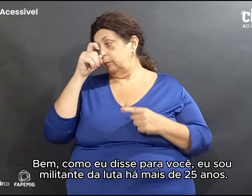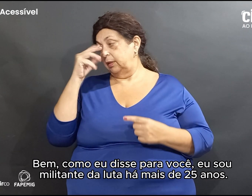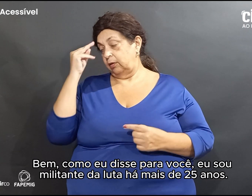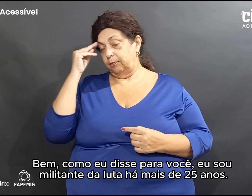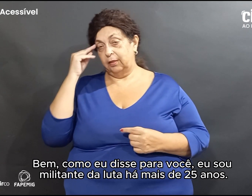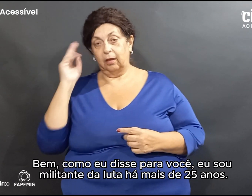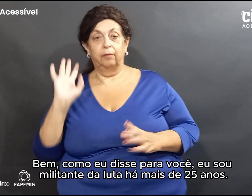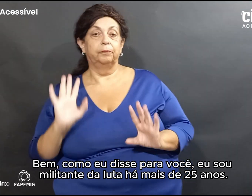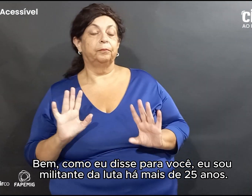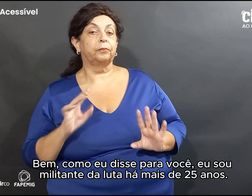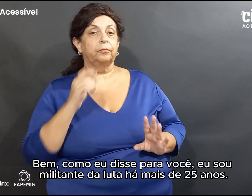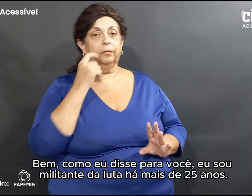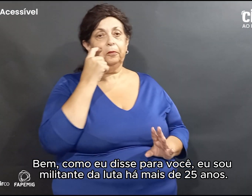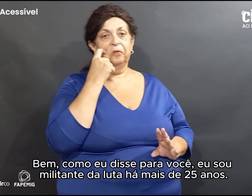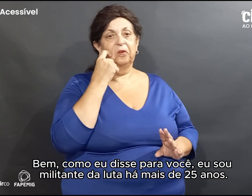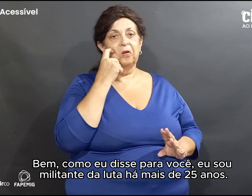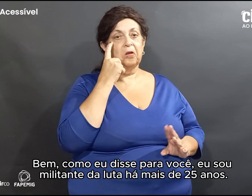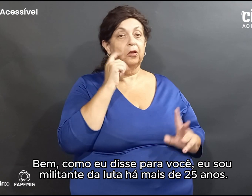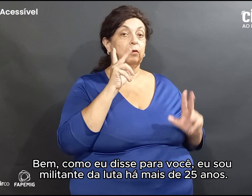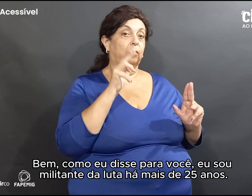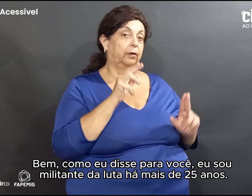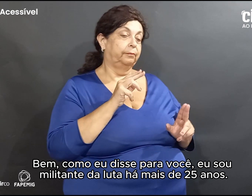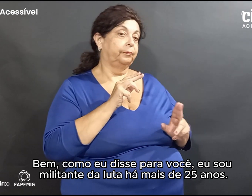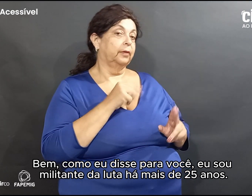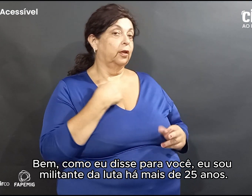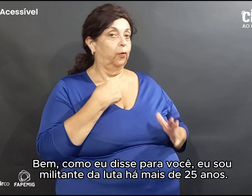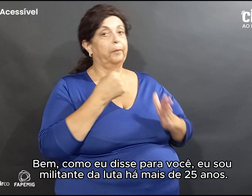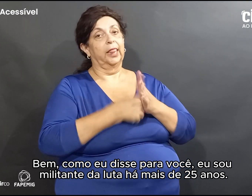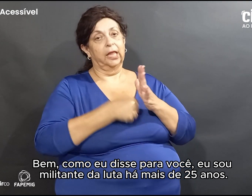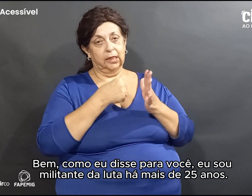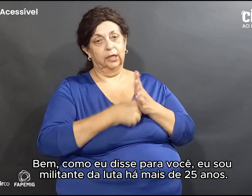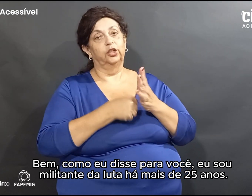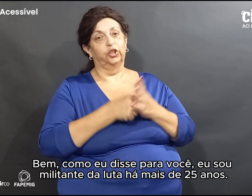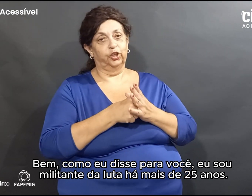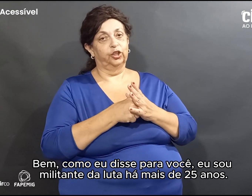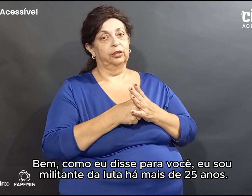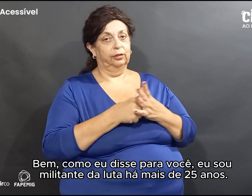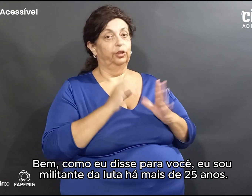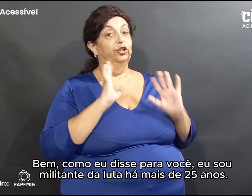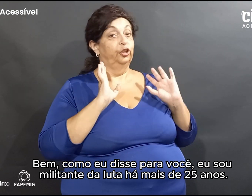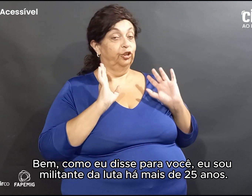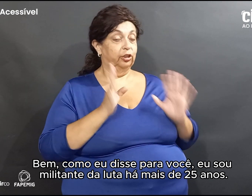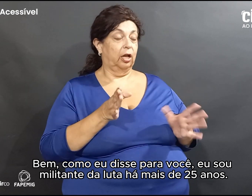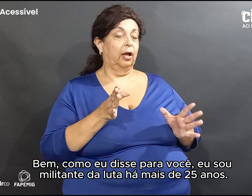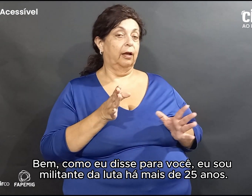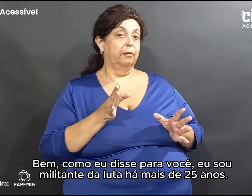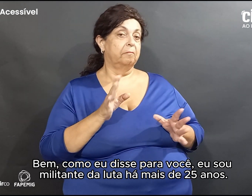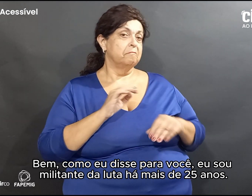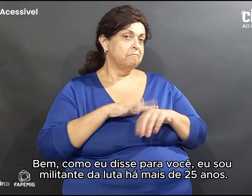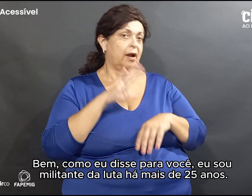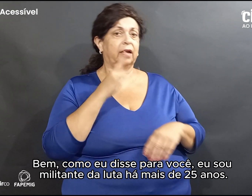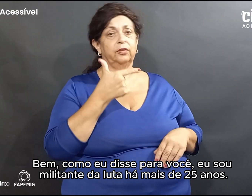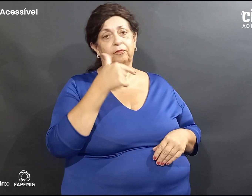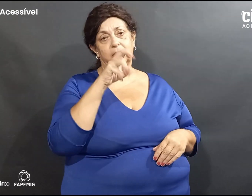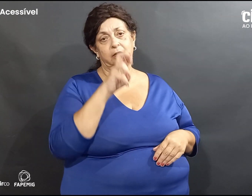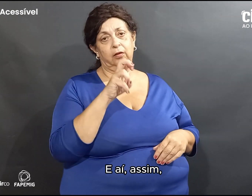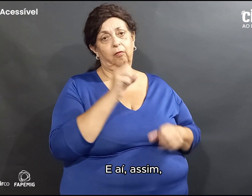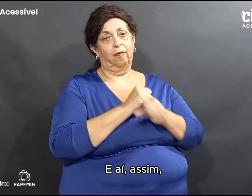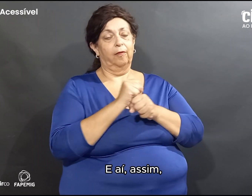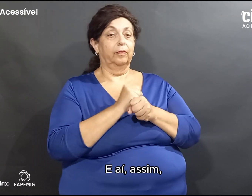Bem, como eu disse, eu sou militante da luta há, né, mais de 25 anos. E aí, assim, eu